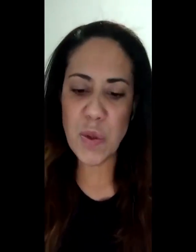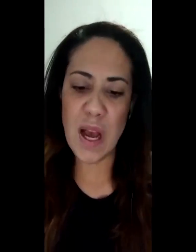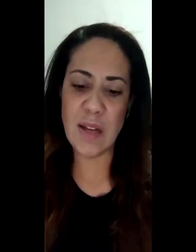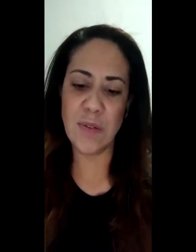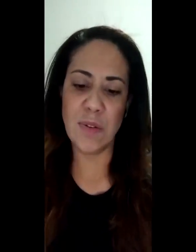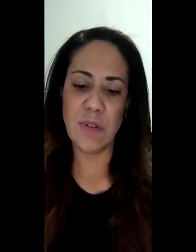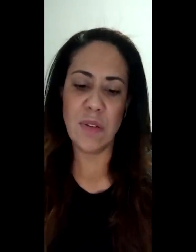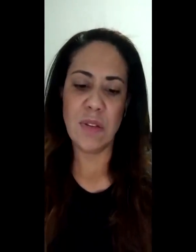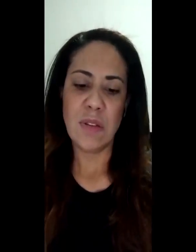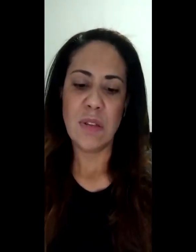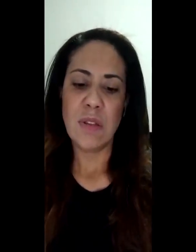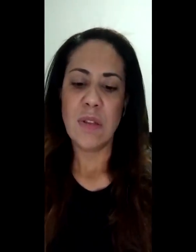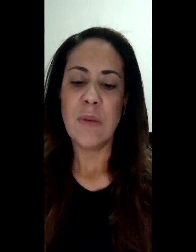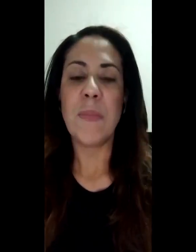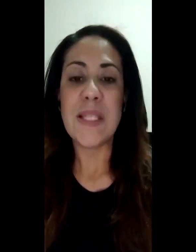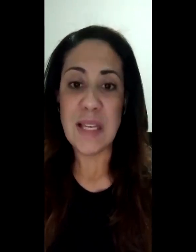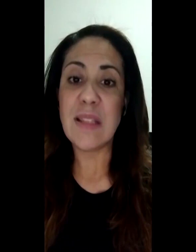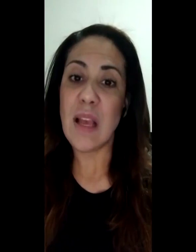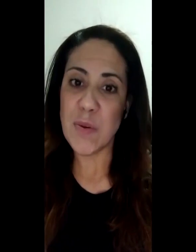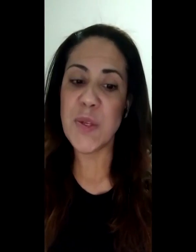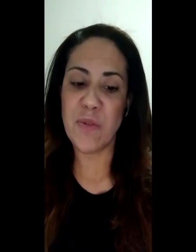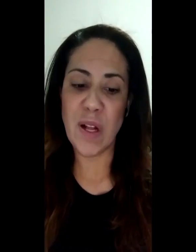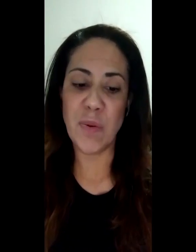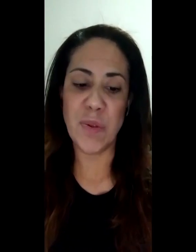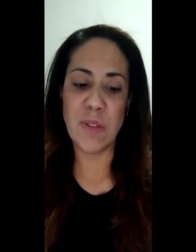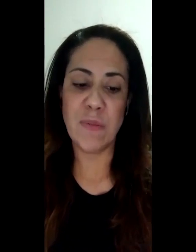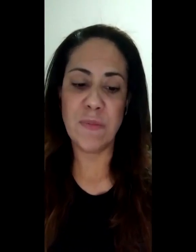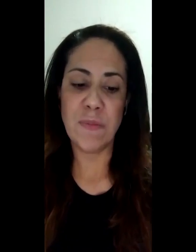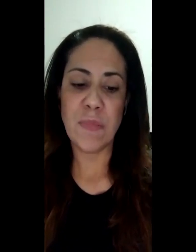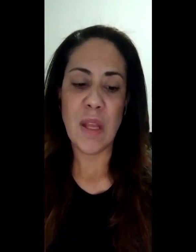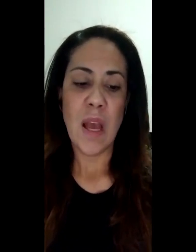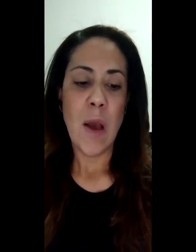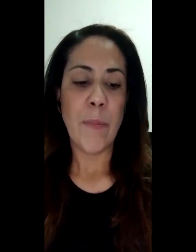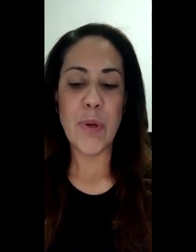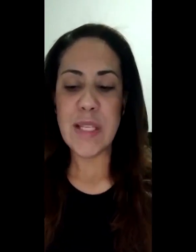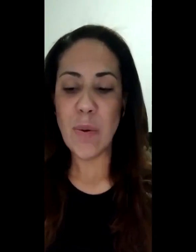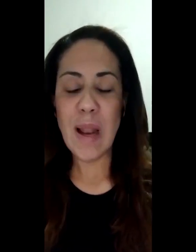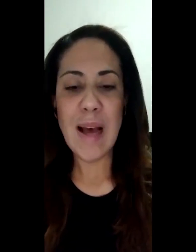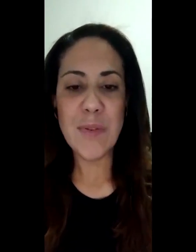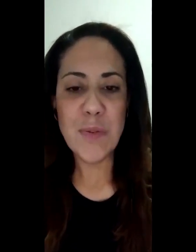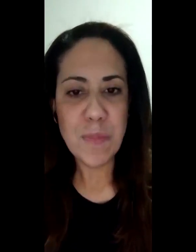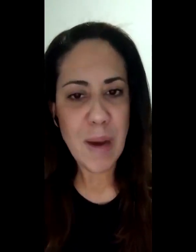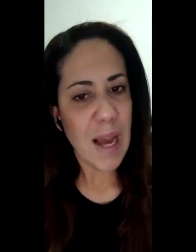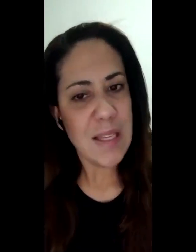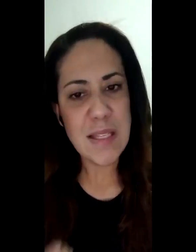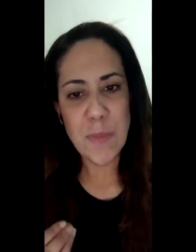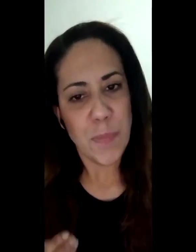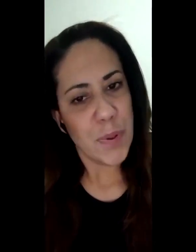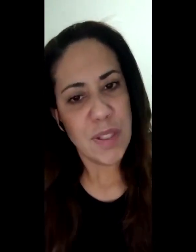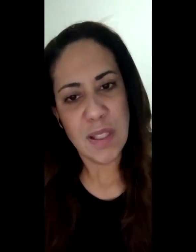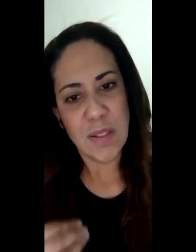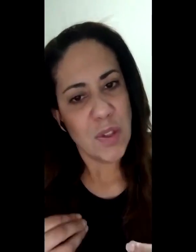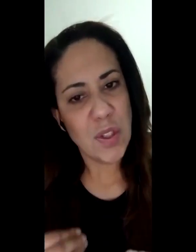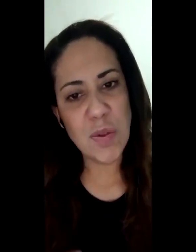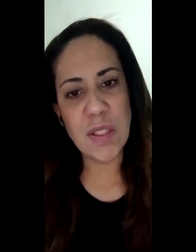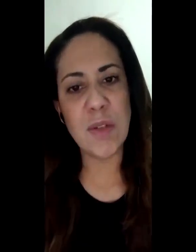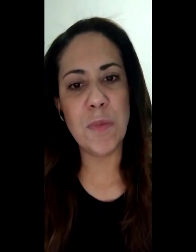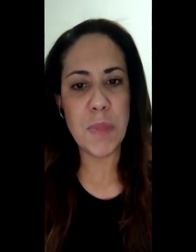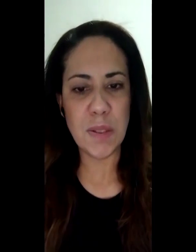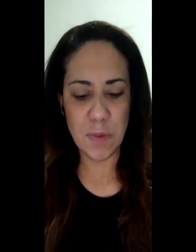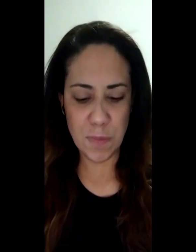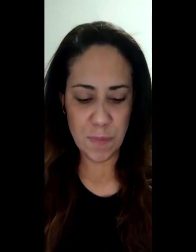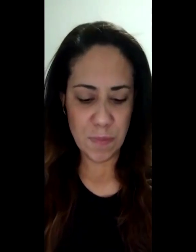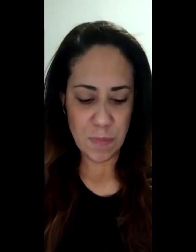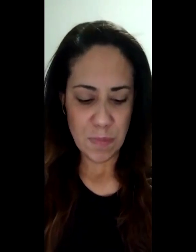não mensurado, mas que tem o seu valor, pois é o lado mais importante do